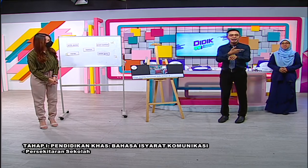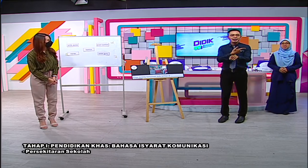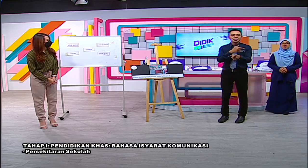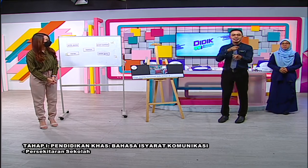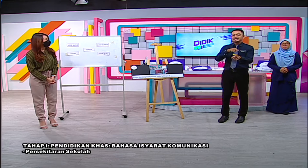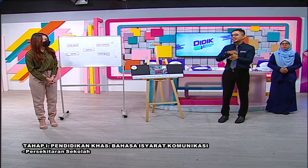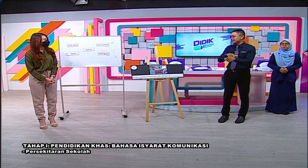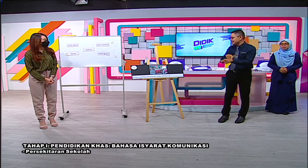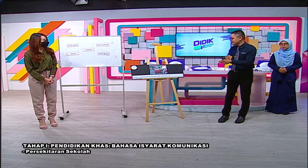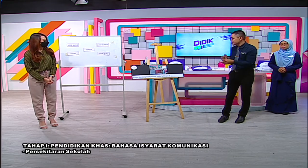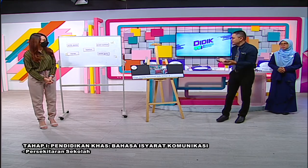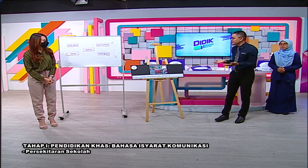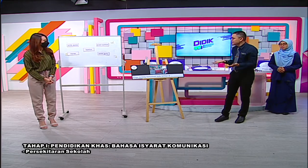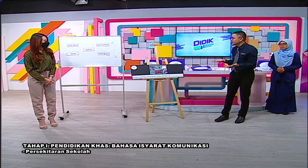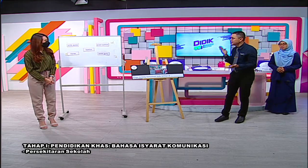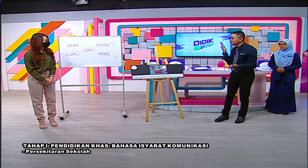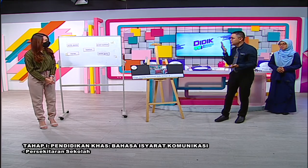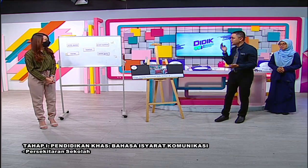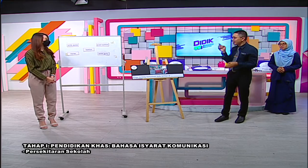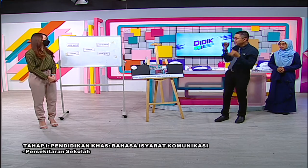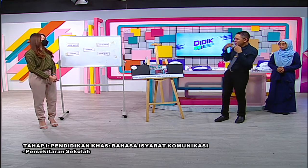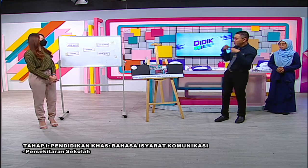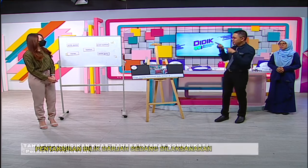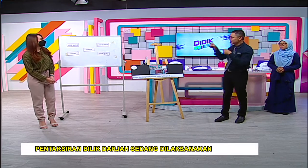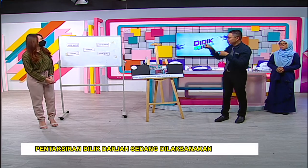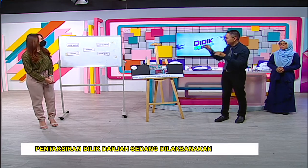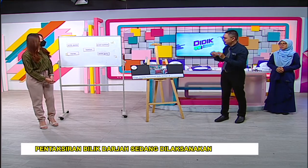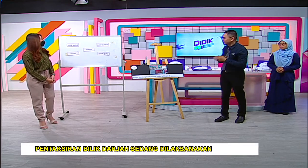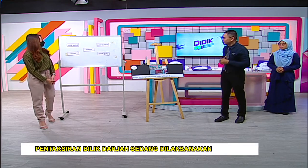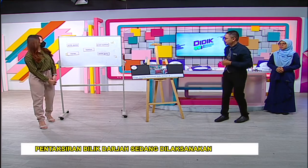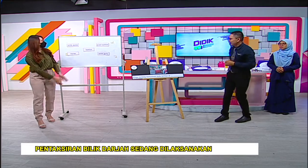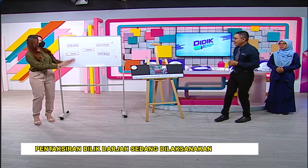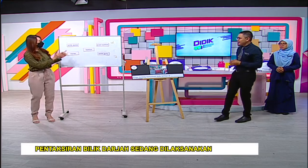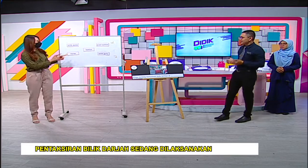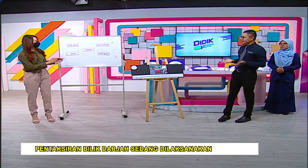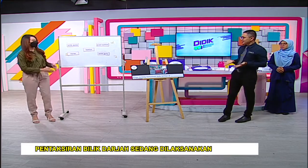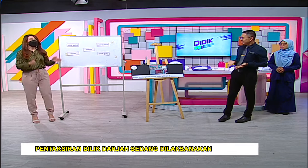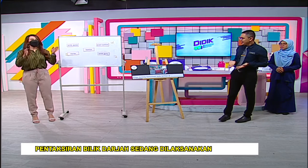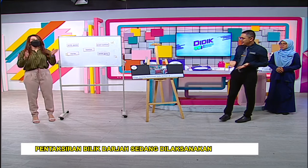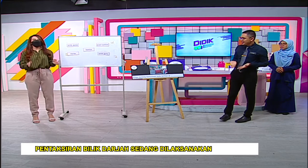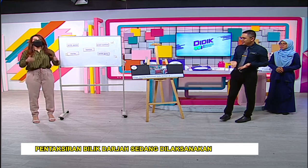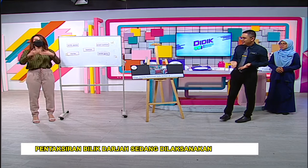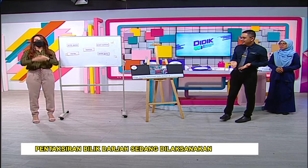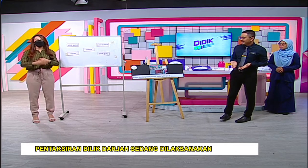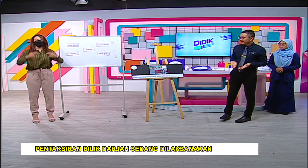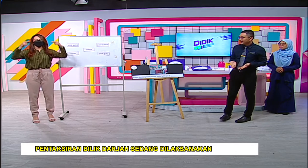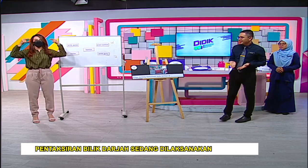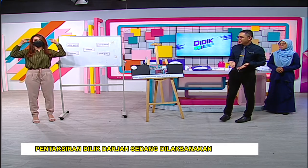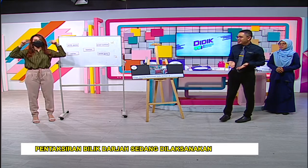latihan di. Biasanya di mana? Ada jawapan kat situ Kak Eli. Di bilik